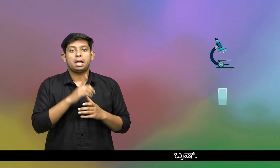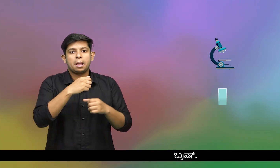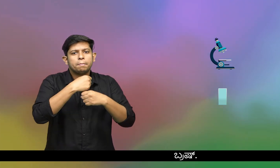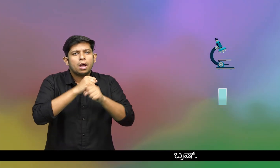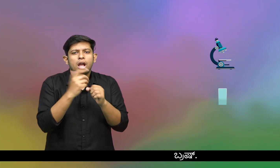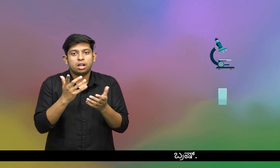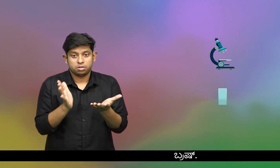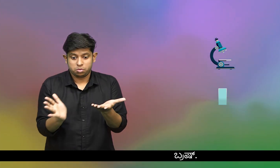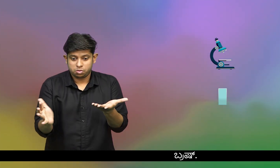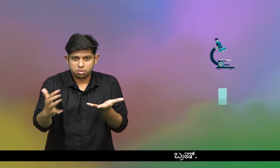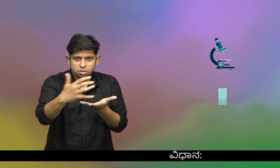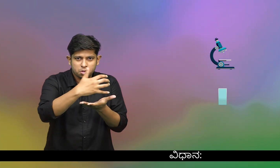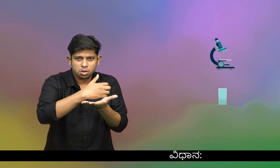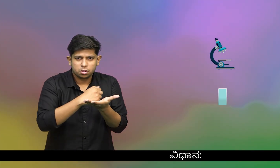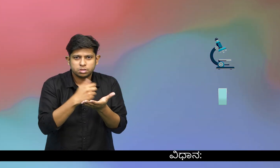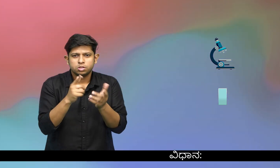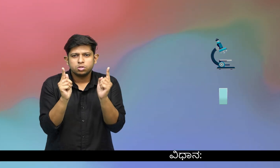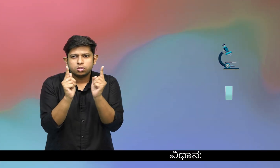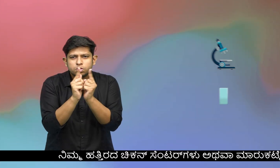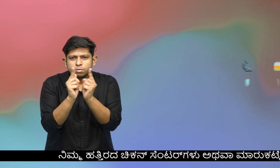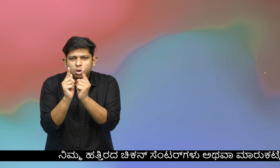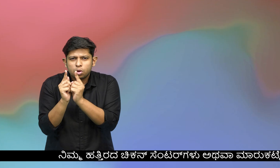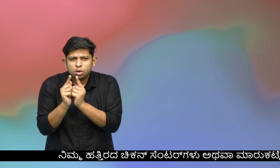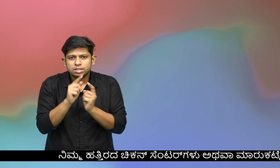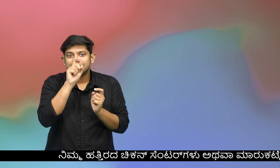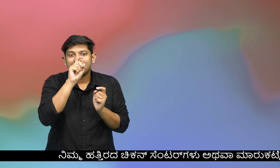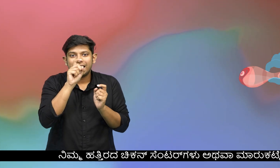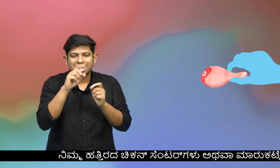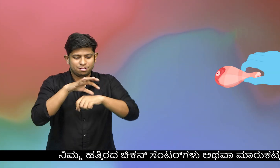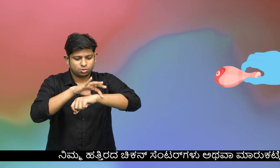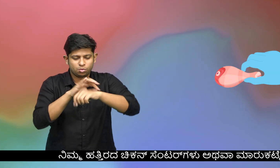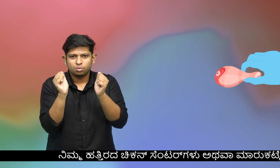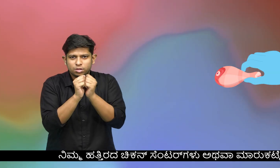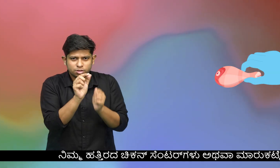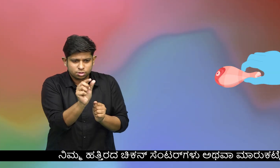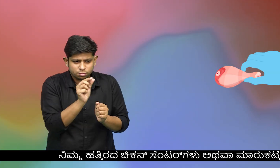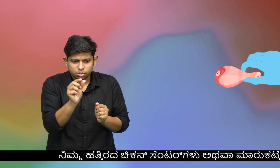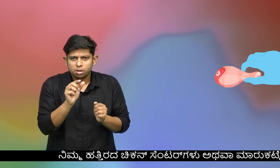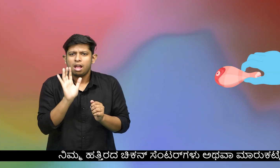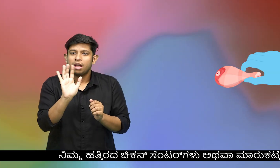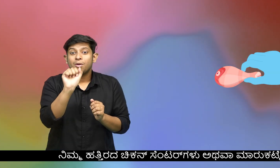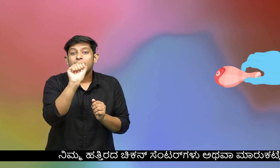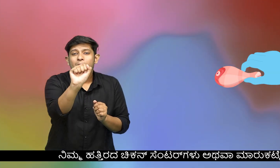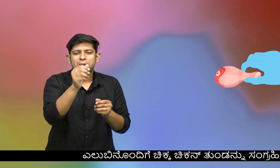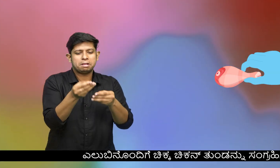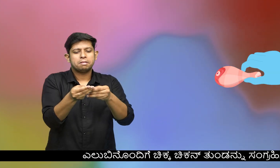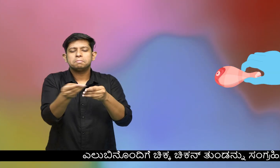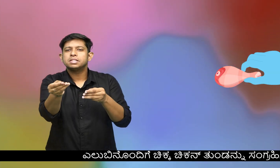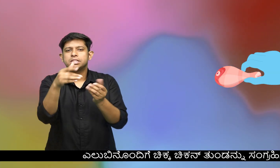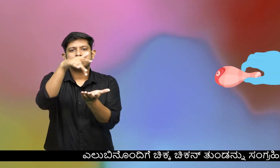ಬ್ರಷ್. ವಿಧಾನ: ನಿಮ್ಮ ಹತ್ತಿರದ ಚಿಕನ್ ಸೆಂಟರ್ಗಳು ಅಥವಾ ಮಾರುಕಟ್ಟೆಯಿಂದ ಎಲುಬಿನೊಂದಿಗೆ